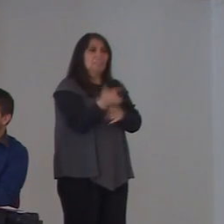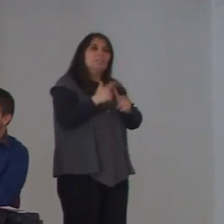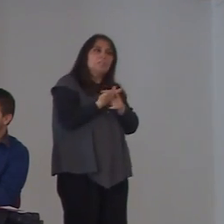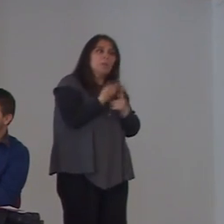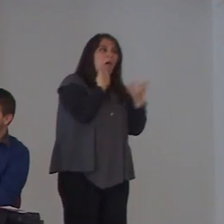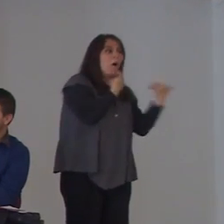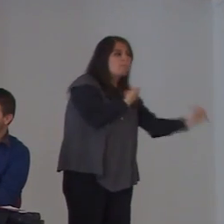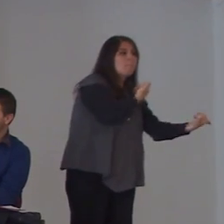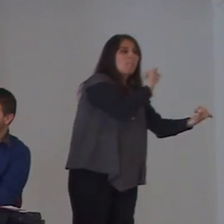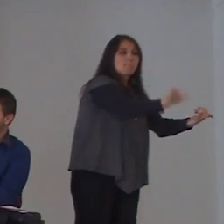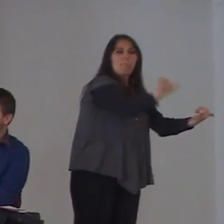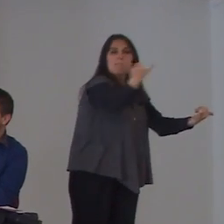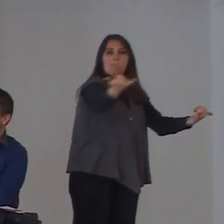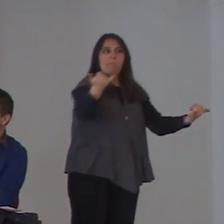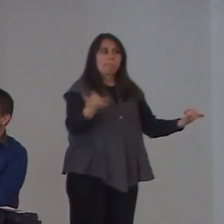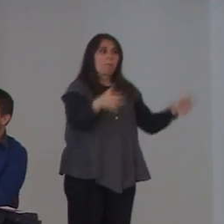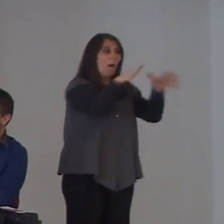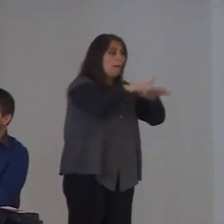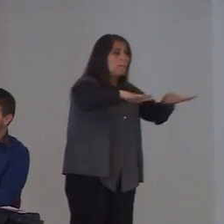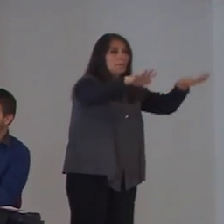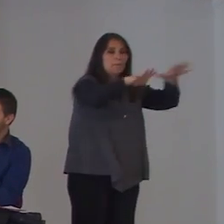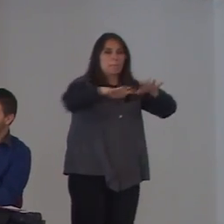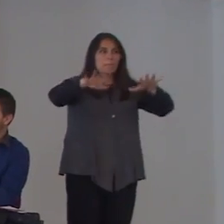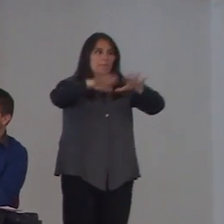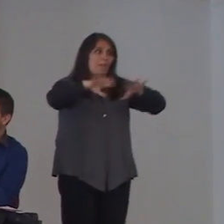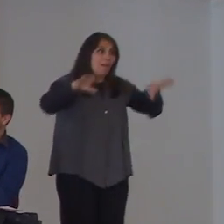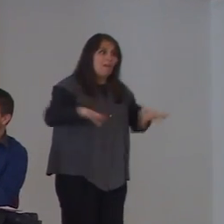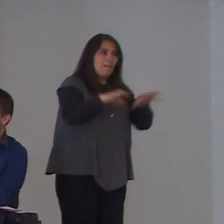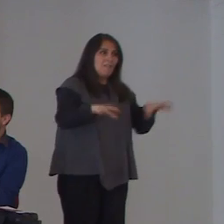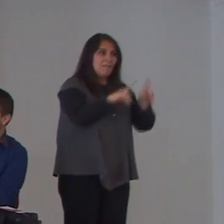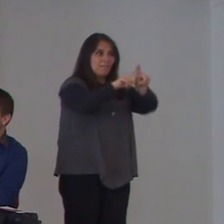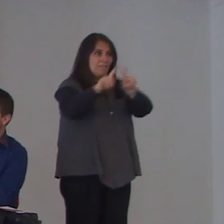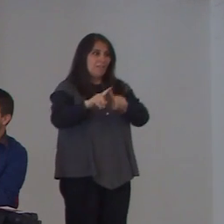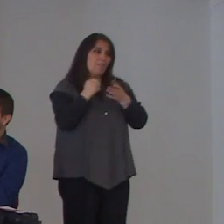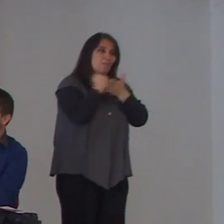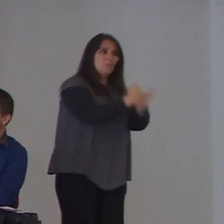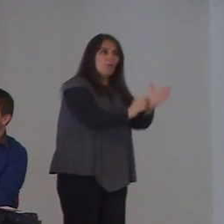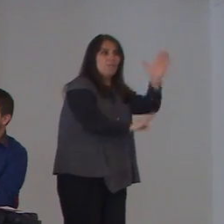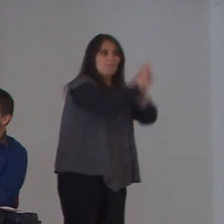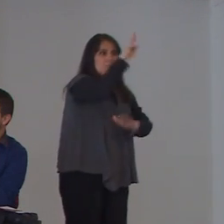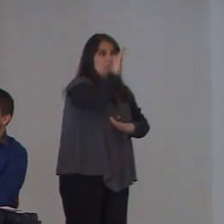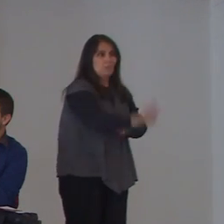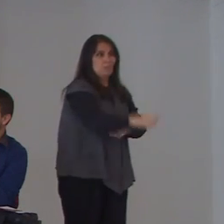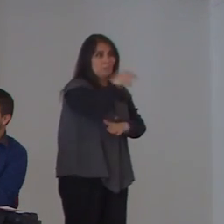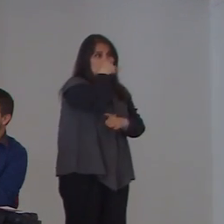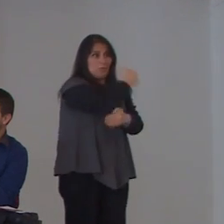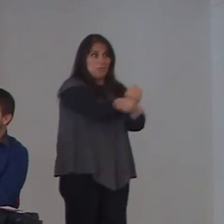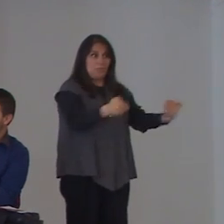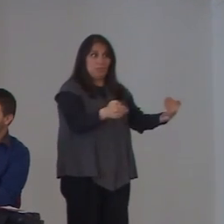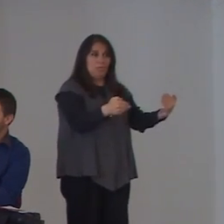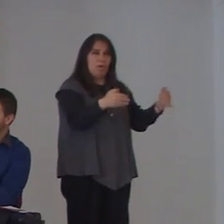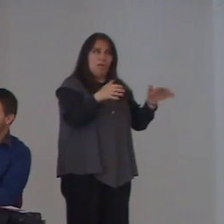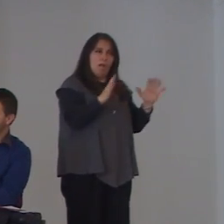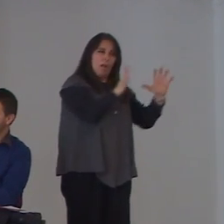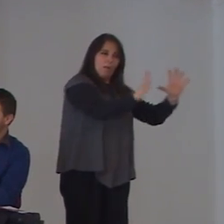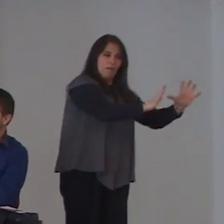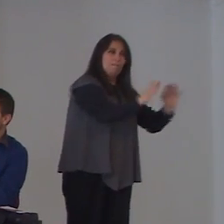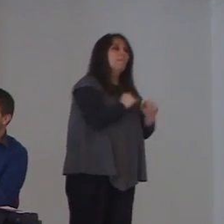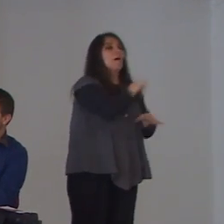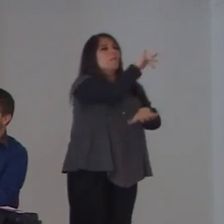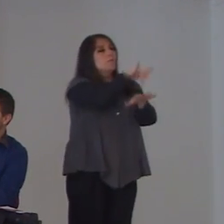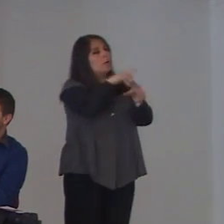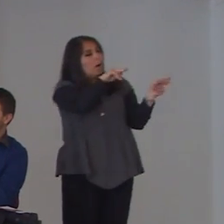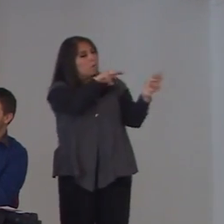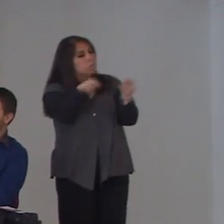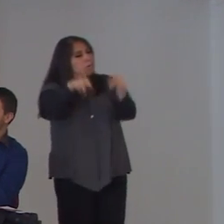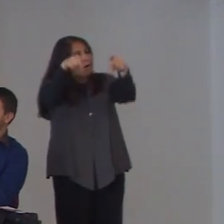los que se educa el niño en el territorio. Creo que el papel ahí sí ya de la educación sería acá en la ciudad ver cómo podemos reforzar esos